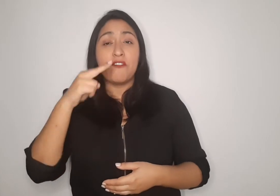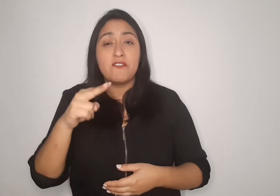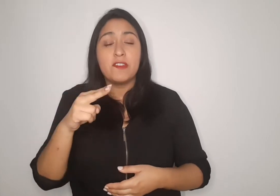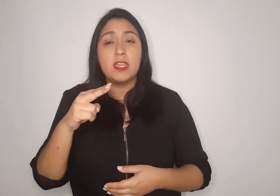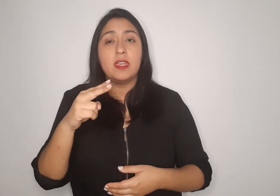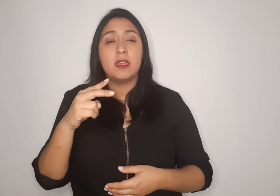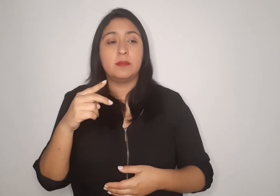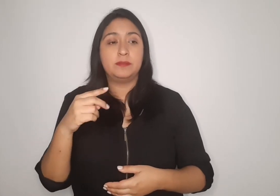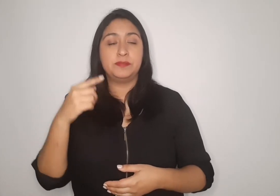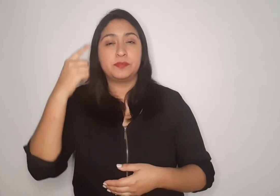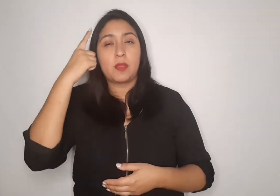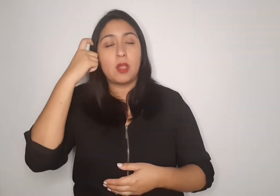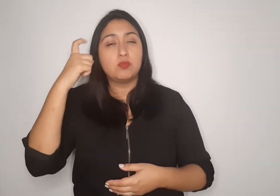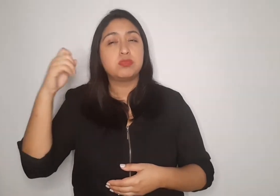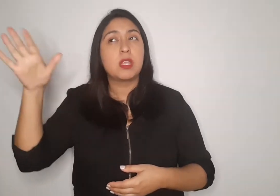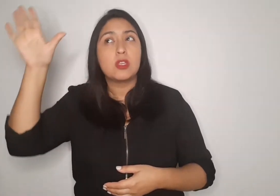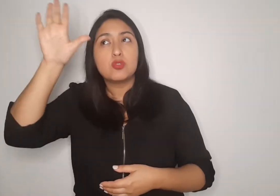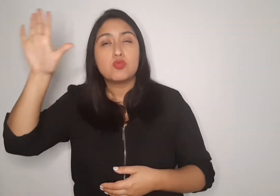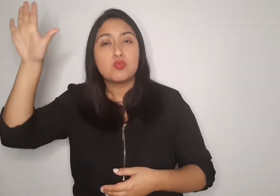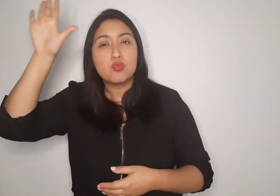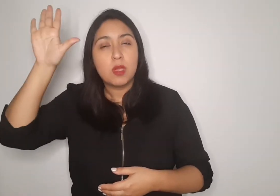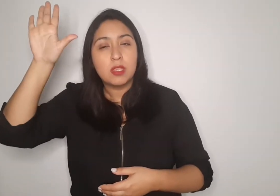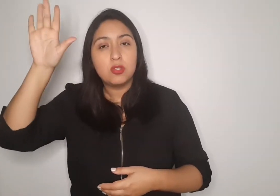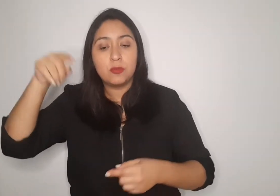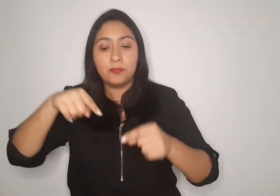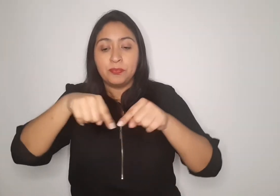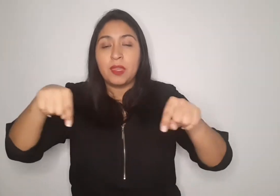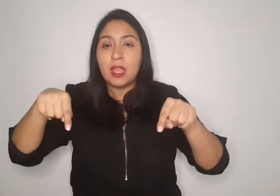¿ya? Entonces es un lugar de energías activas.